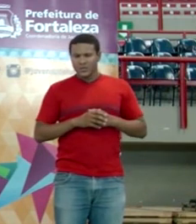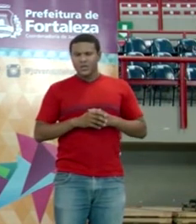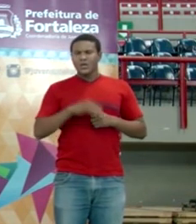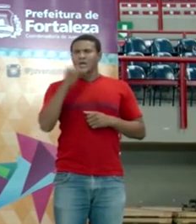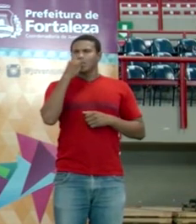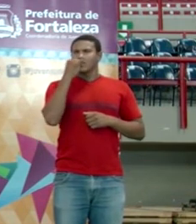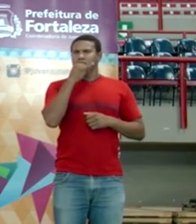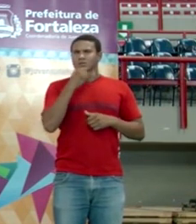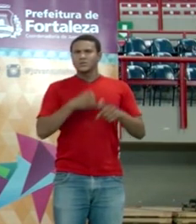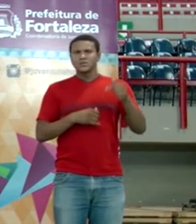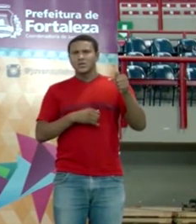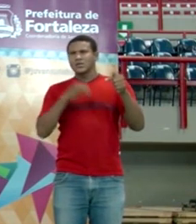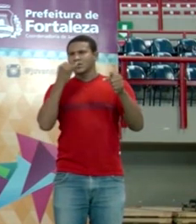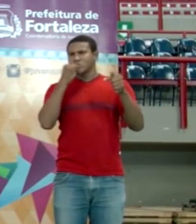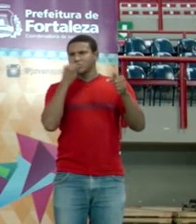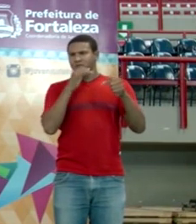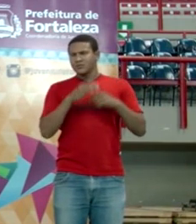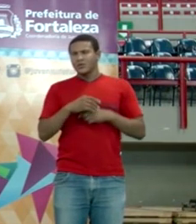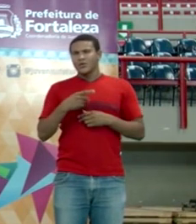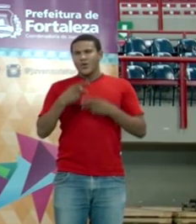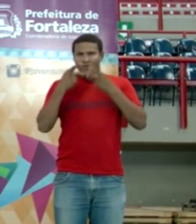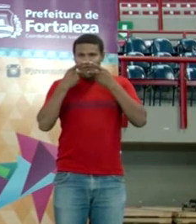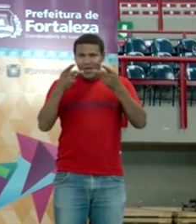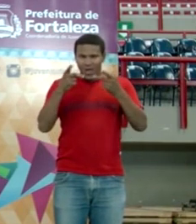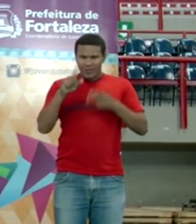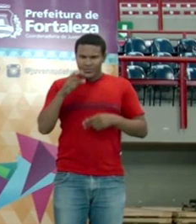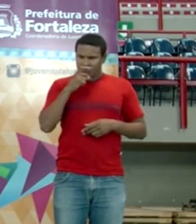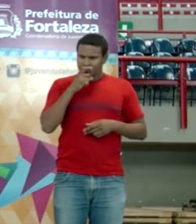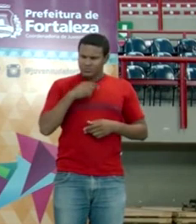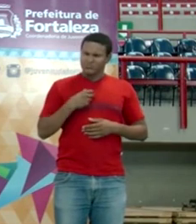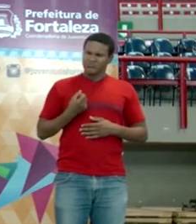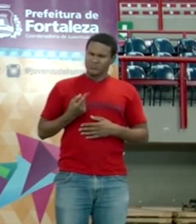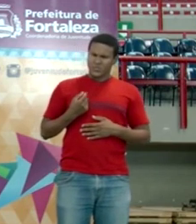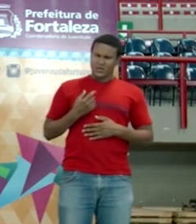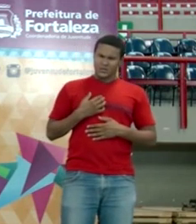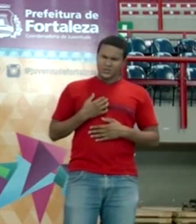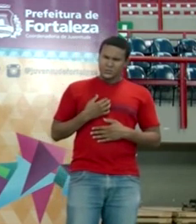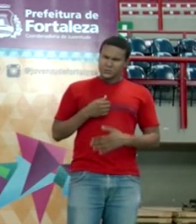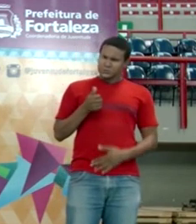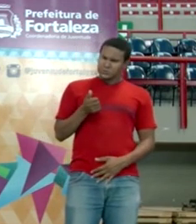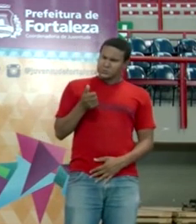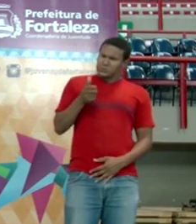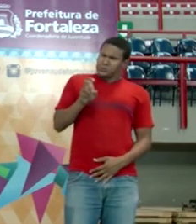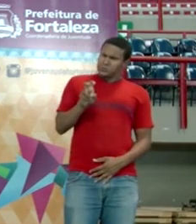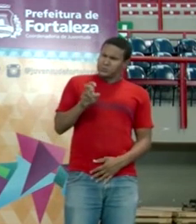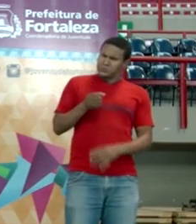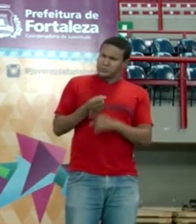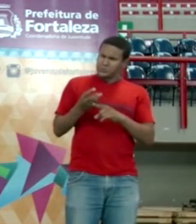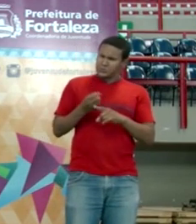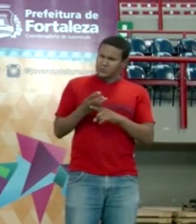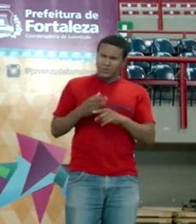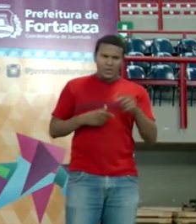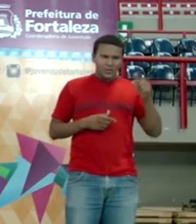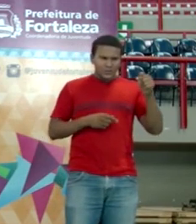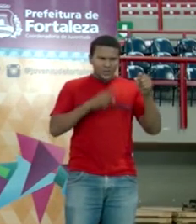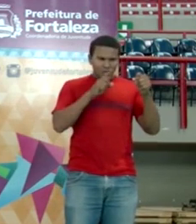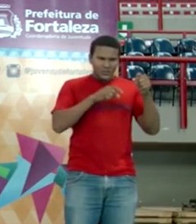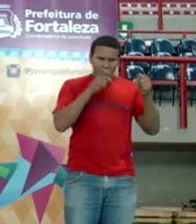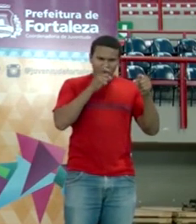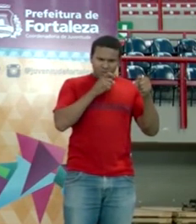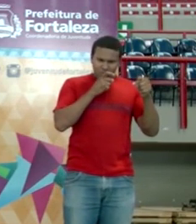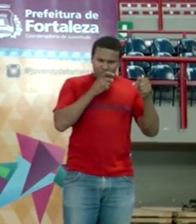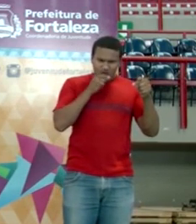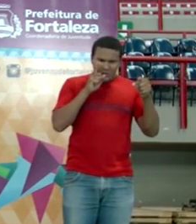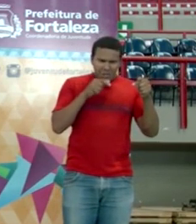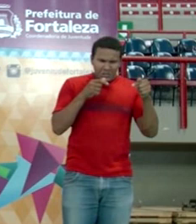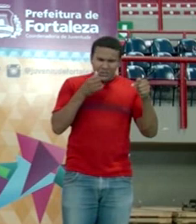prova, eu não estarei mentindo. Ai, fala, minha senhora, professor, 15 questões de física, 7 de energia, não estou dizendo só em